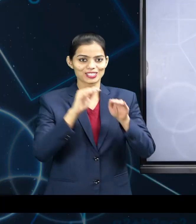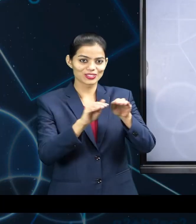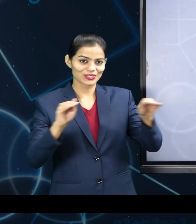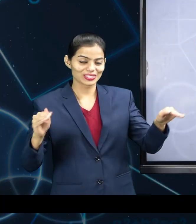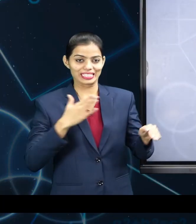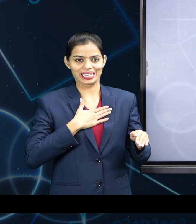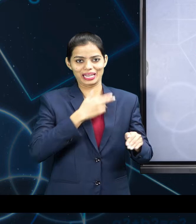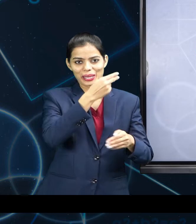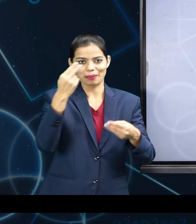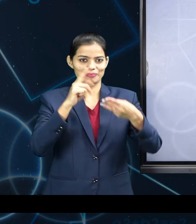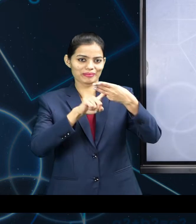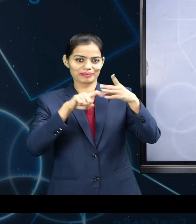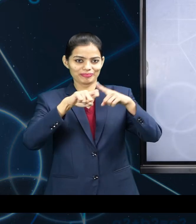హాయ్ స్టూడెంట్స్, నేను బిందు.